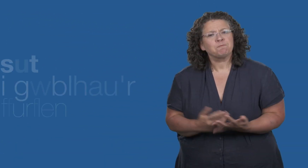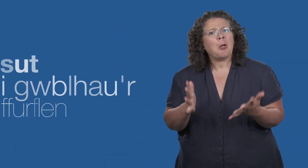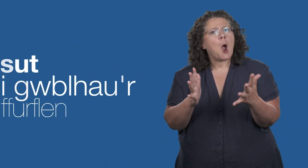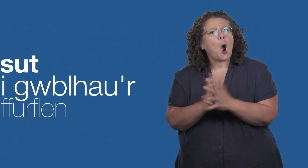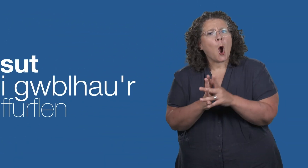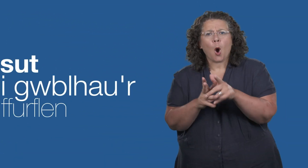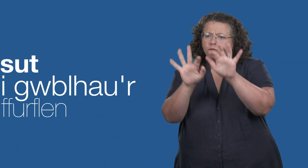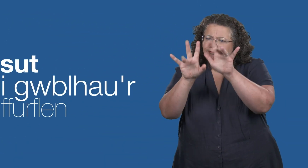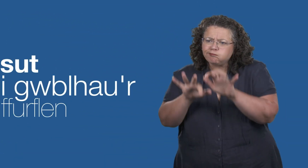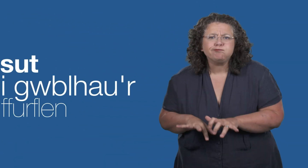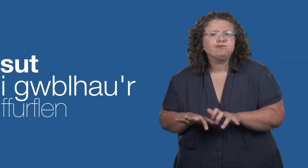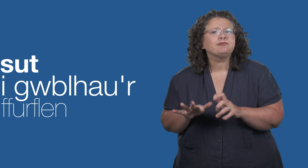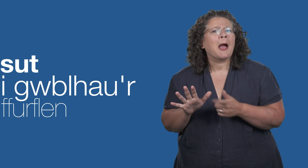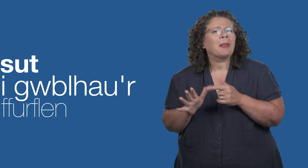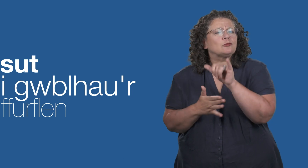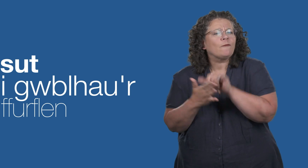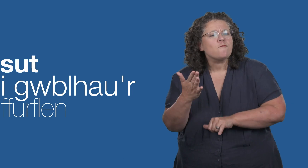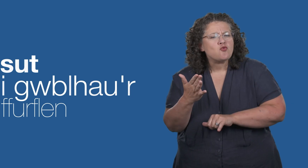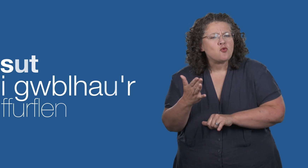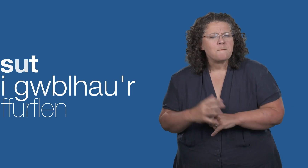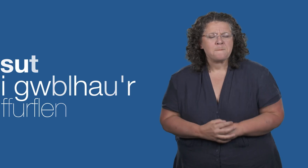Sut i lenwi'r ffurflen gais?